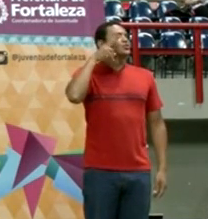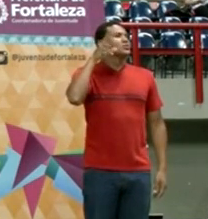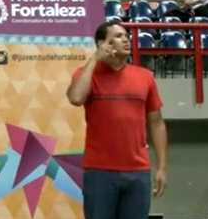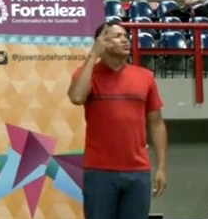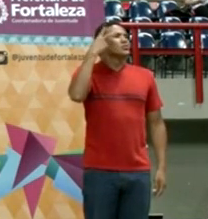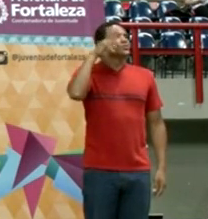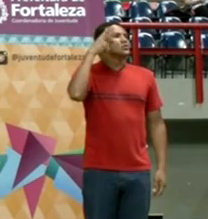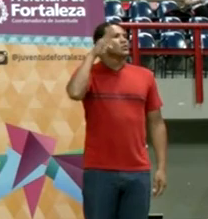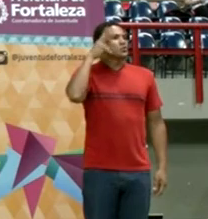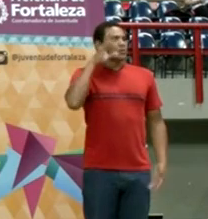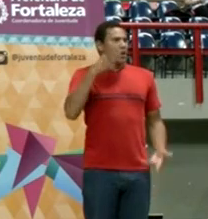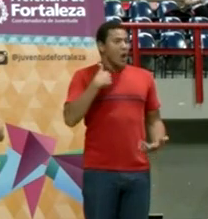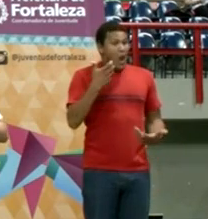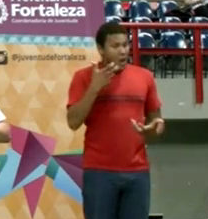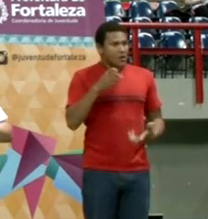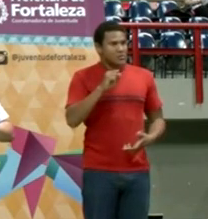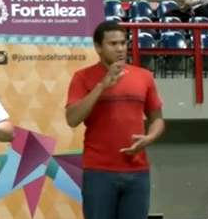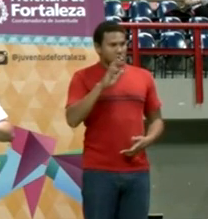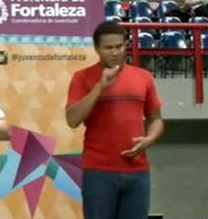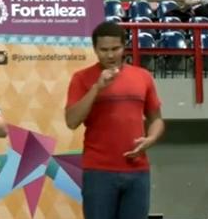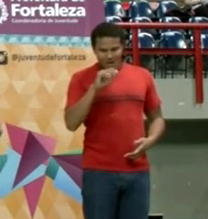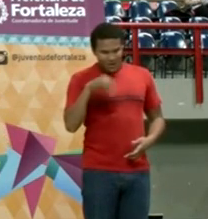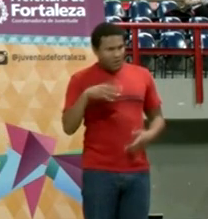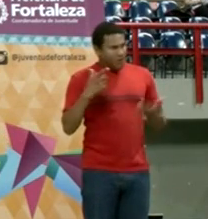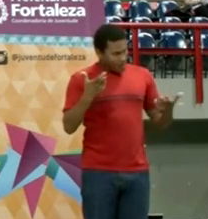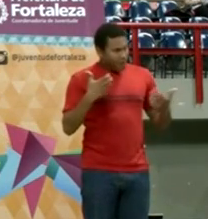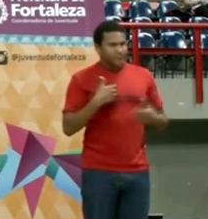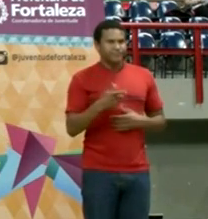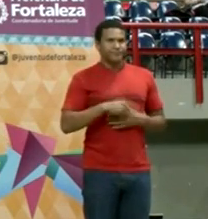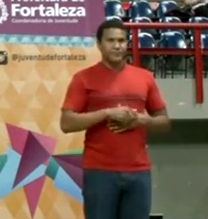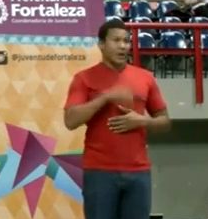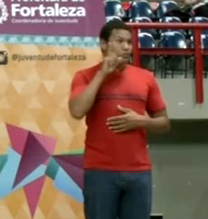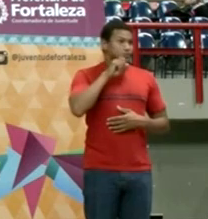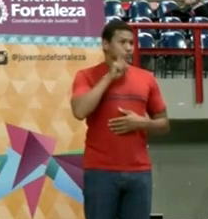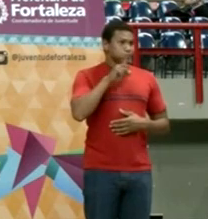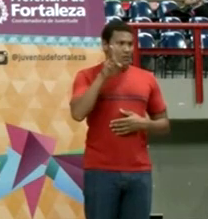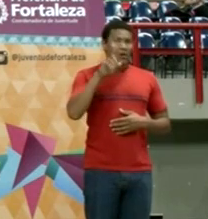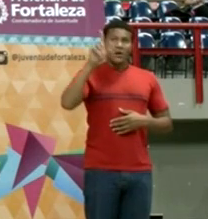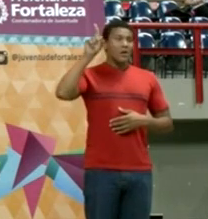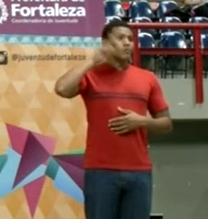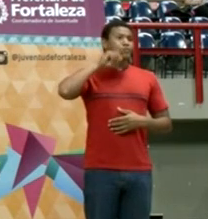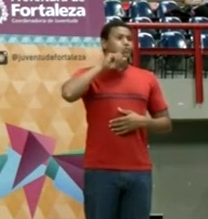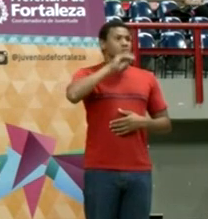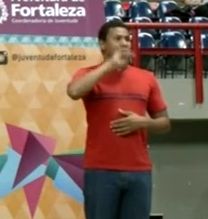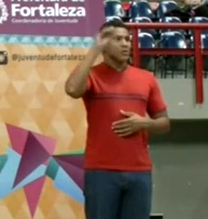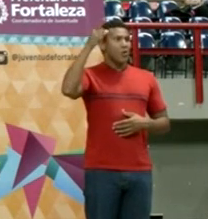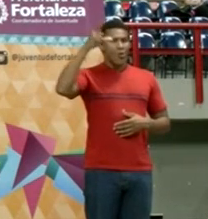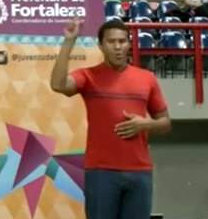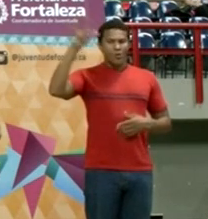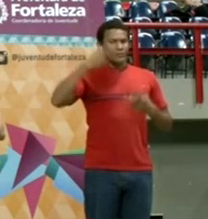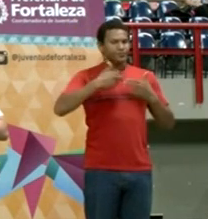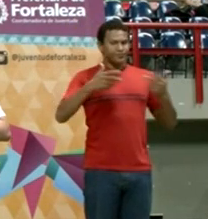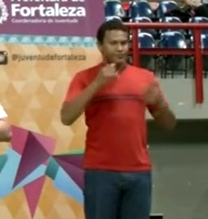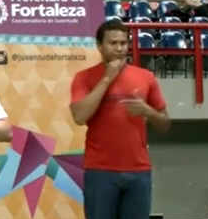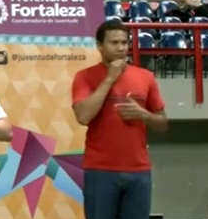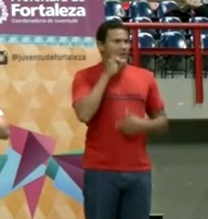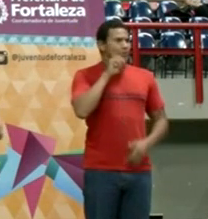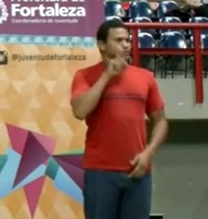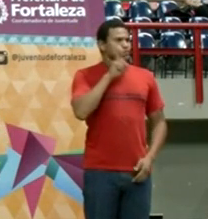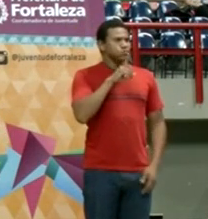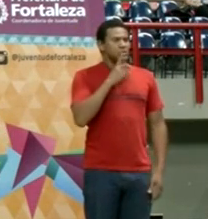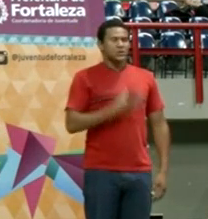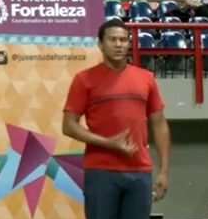que o Stalin queria. Enquanto ele toma o poder lá nos Estados Unidos, a situação é outra. Os americanos nunca ganharam